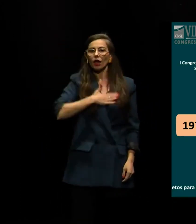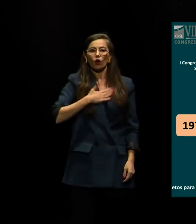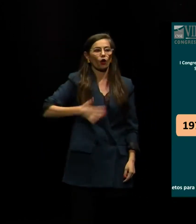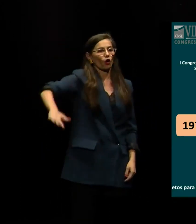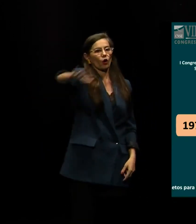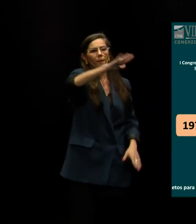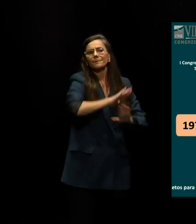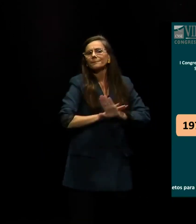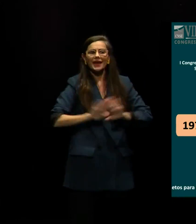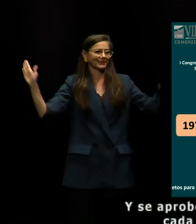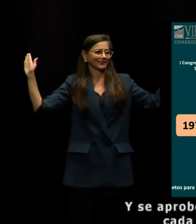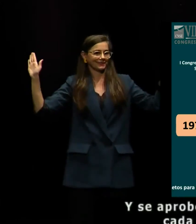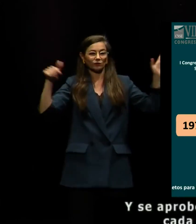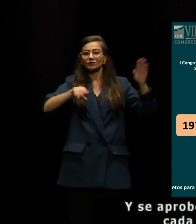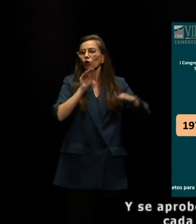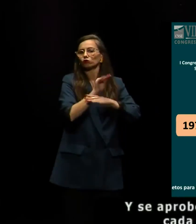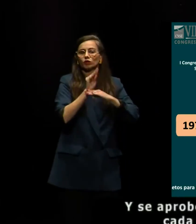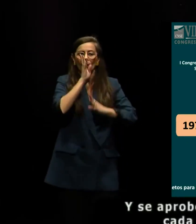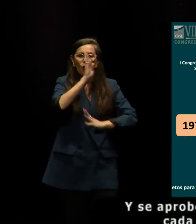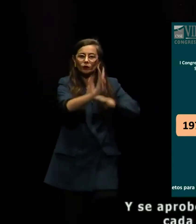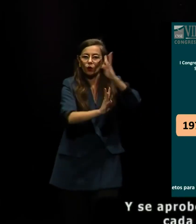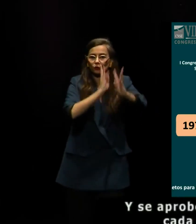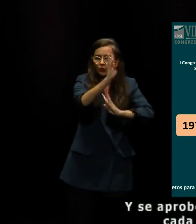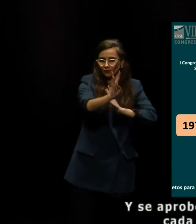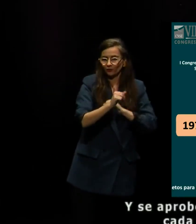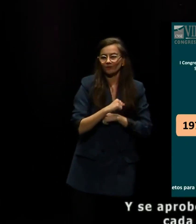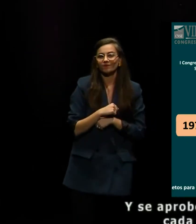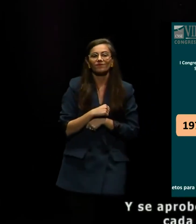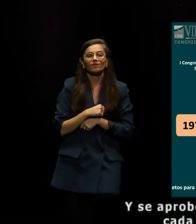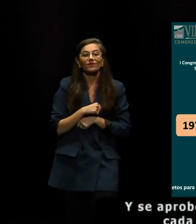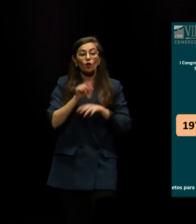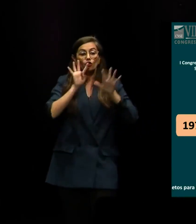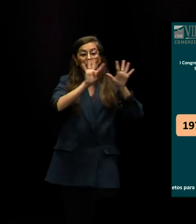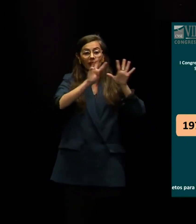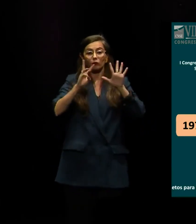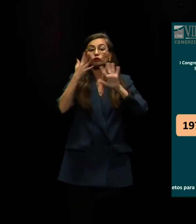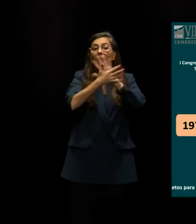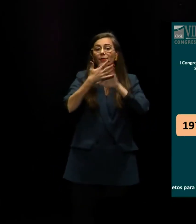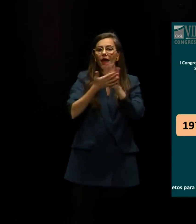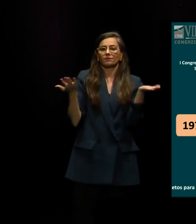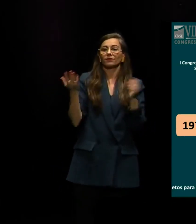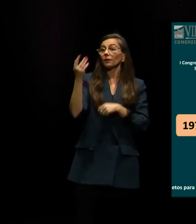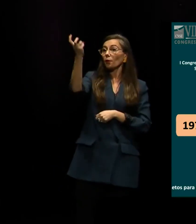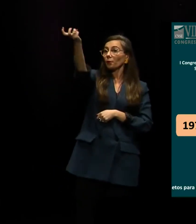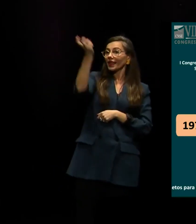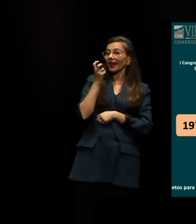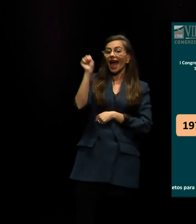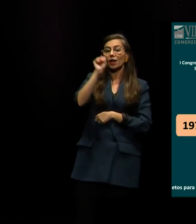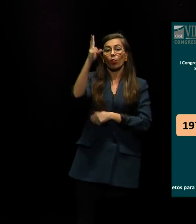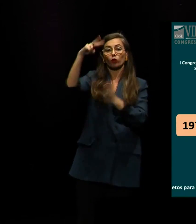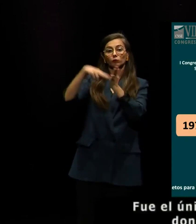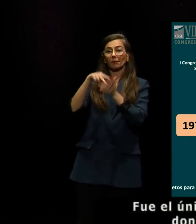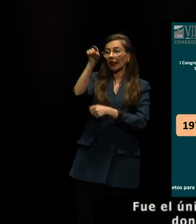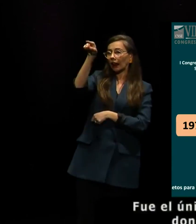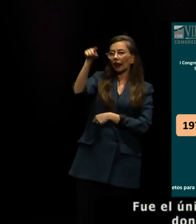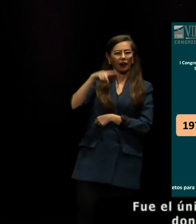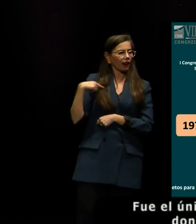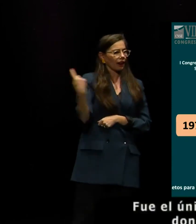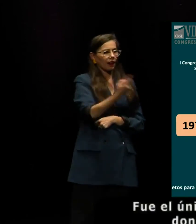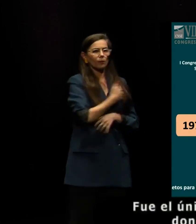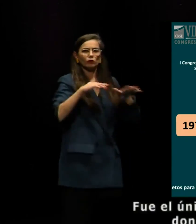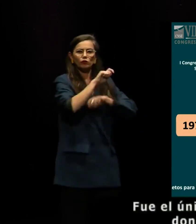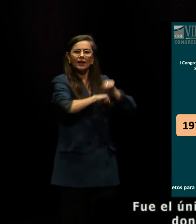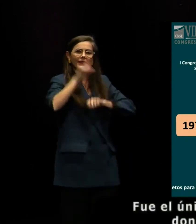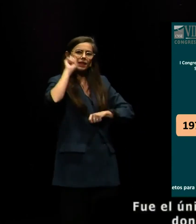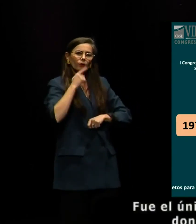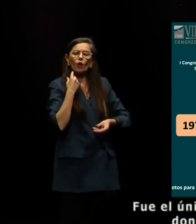Y fue el único espacio o foro donde se habla de cuestiones de carácter político que de alguna manera